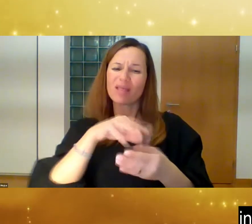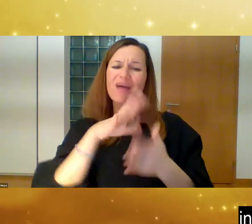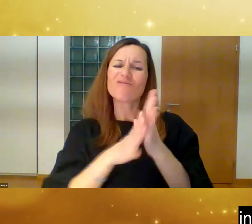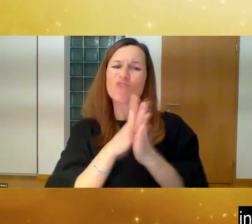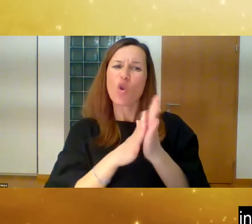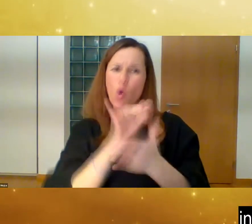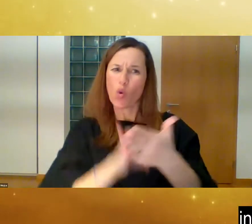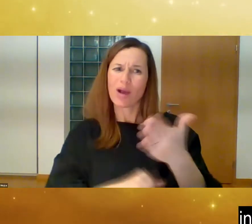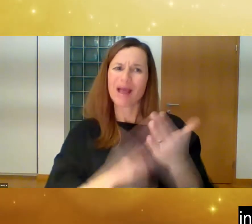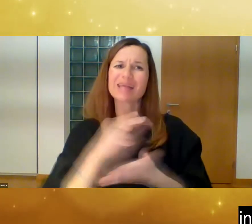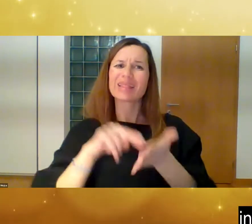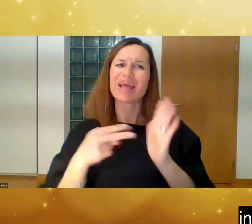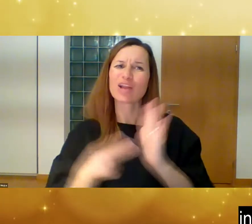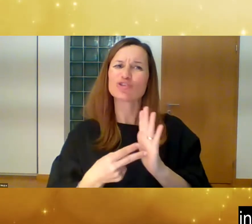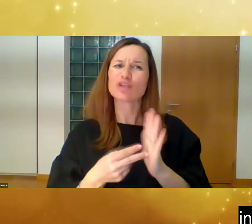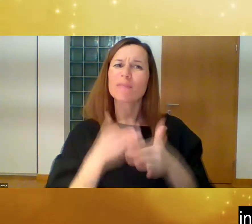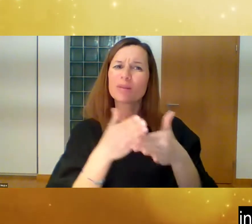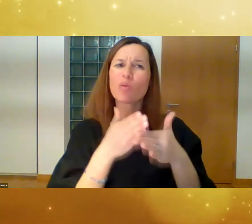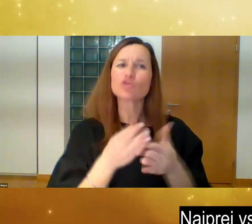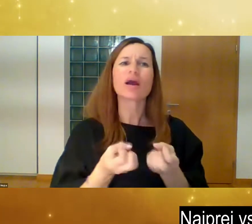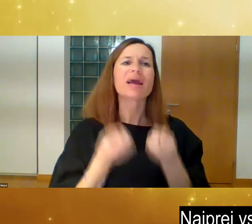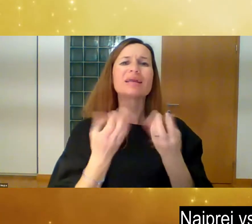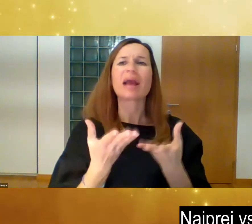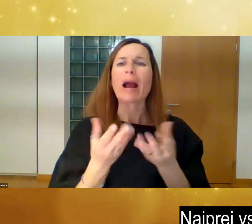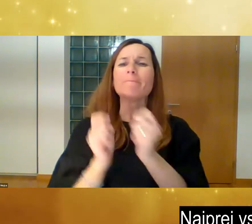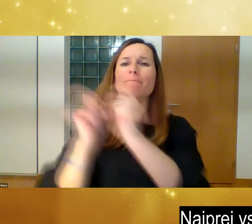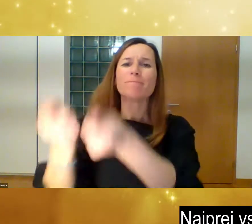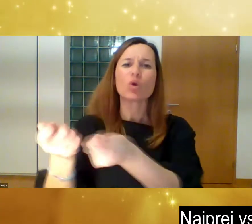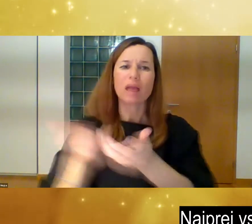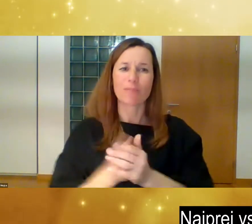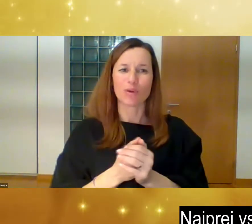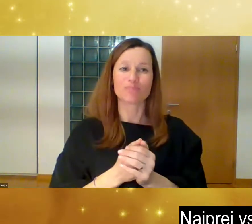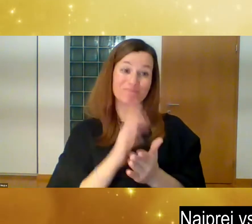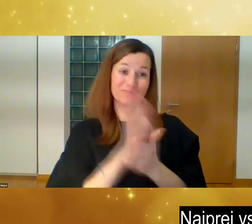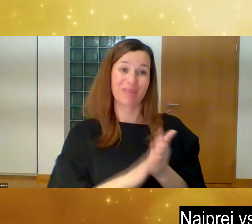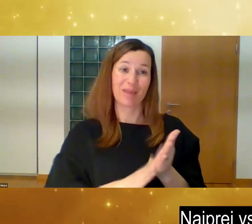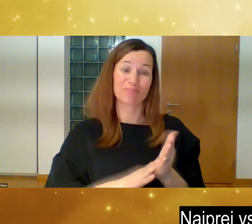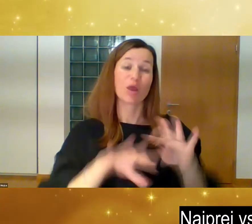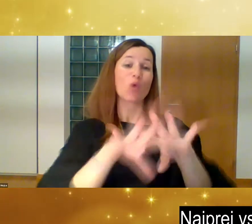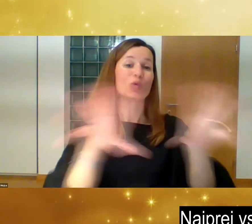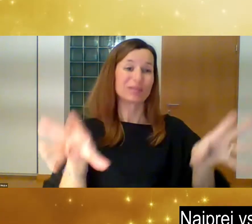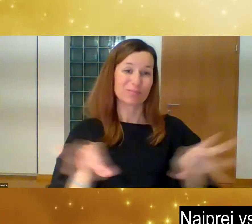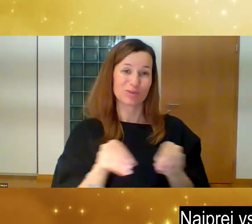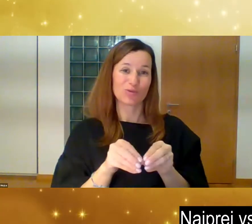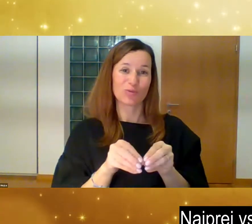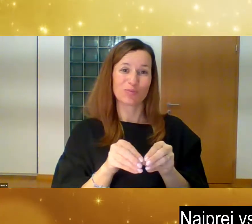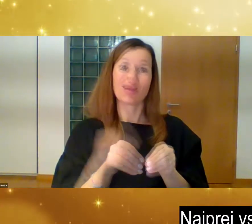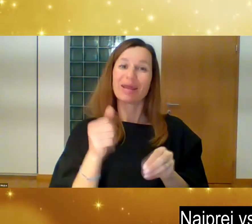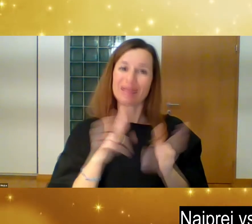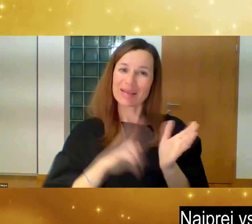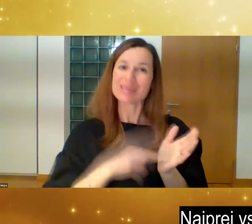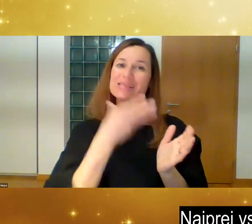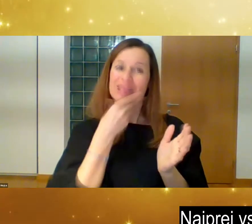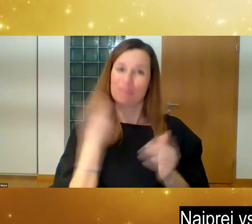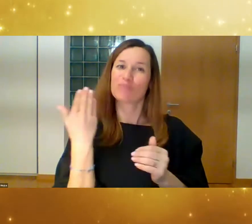pripomoček in kam jo človek odda? Najprej vsem, tudi z moje strani, en res lep